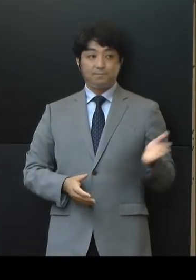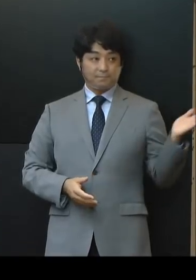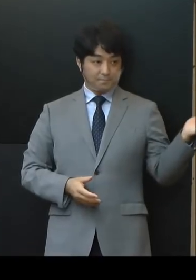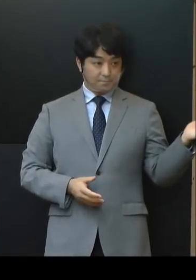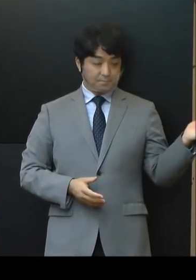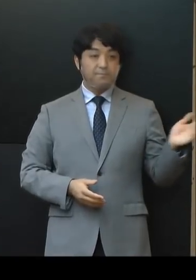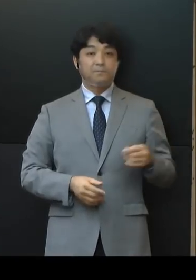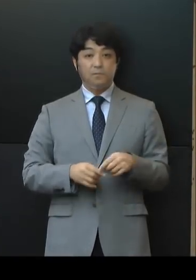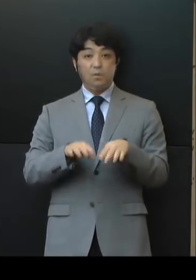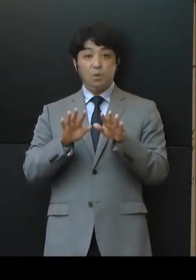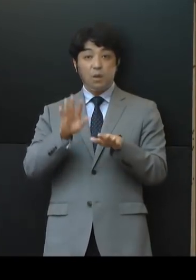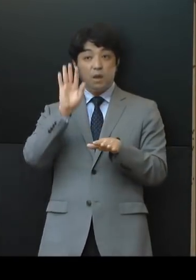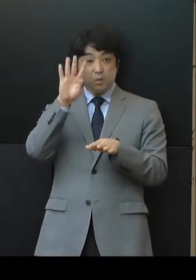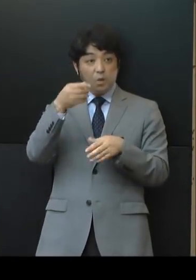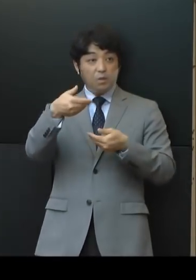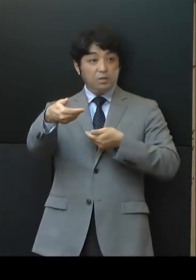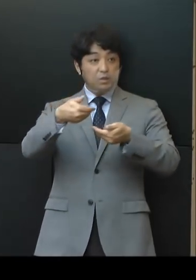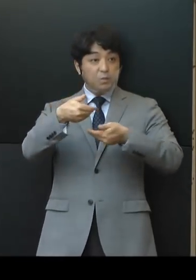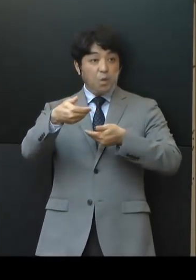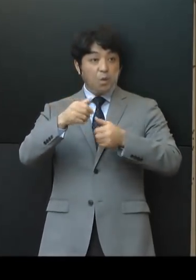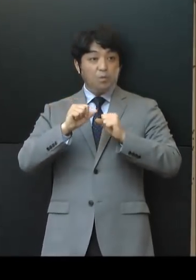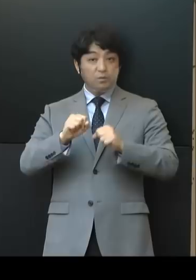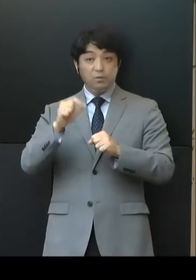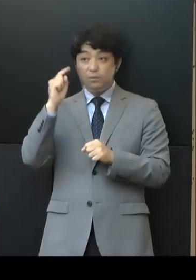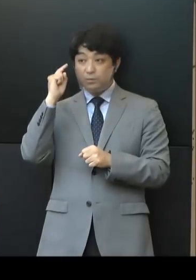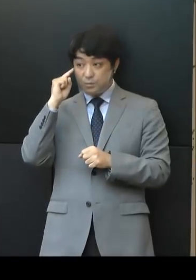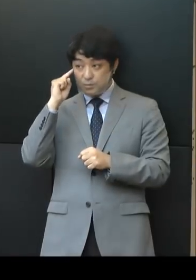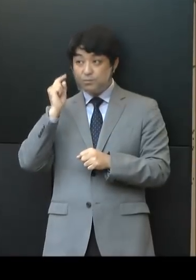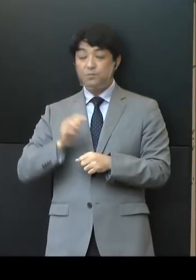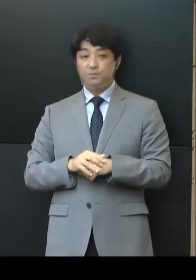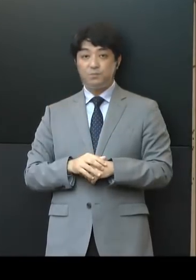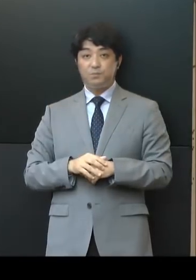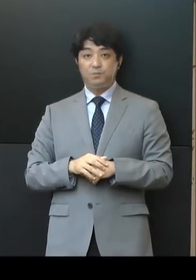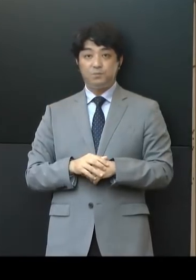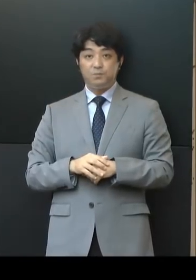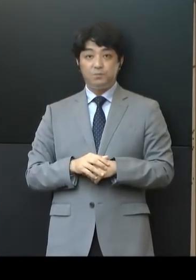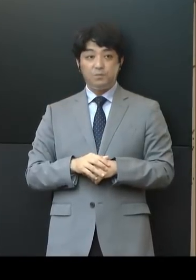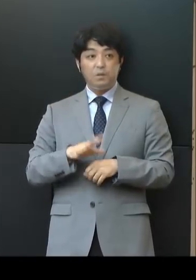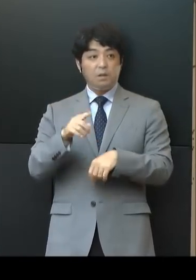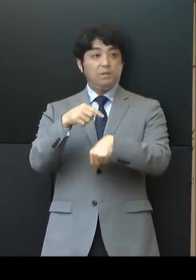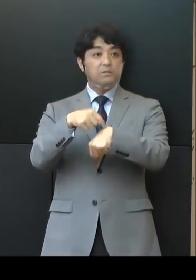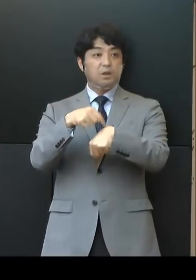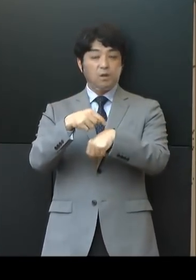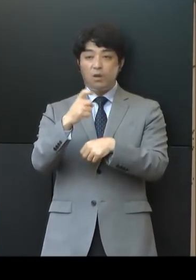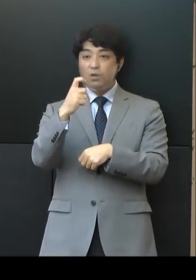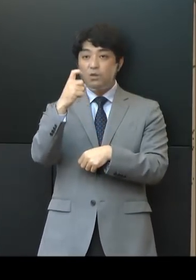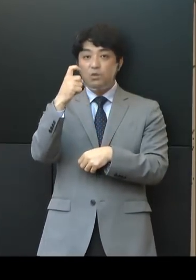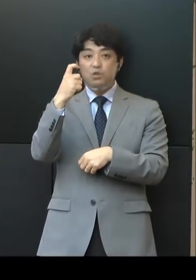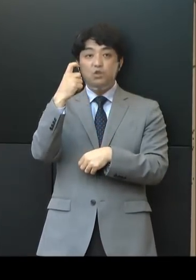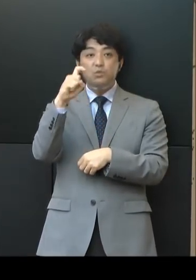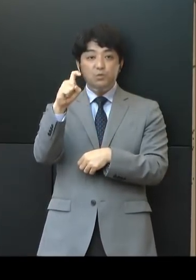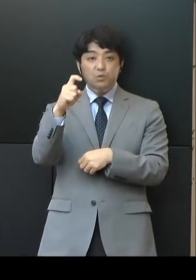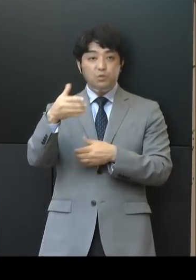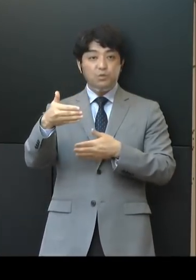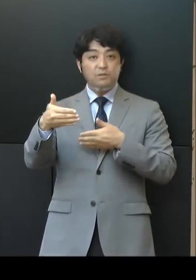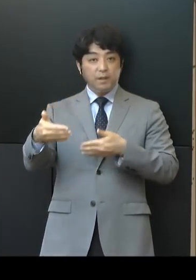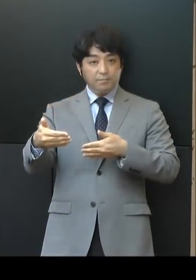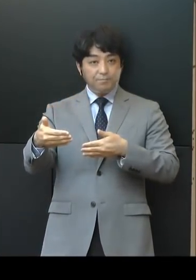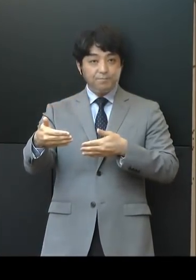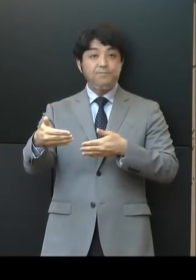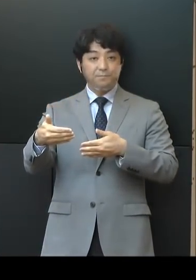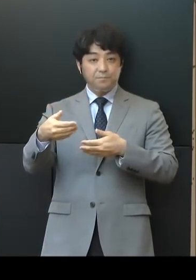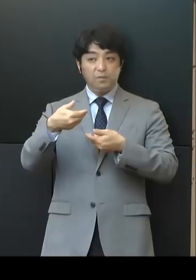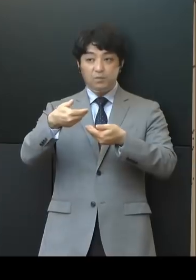この後ですね、ご質問をお受けしたいと思いますが、10分をめどでご質問を受けたいと思